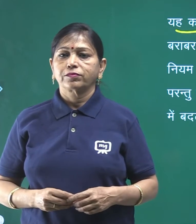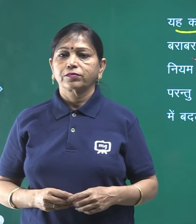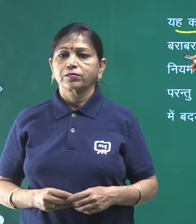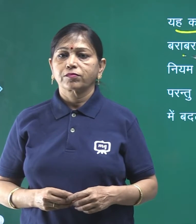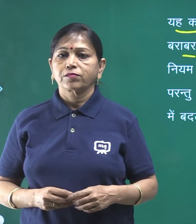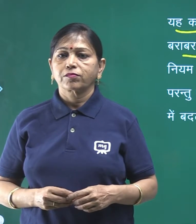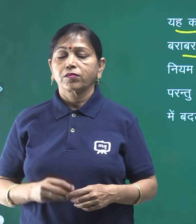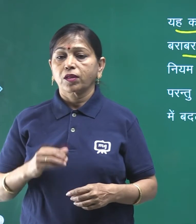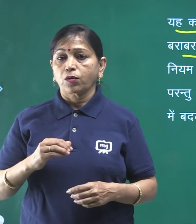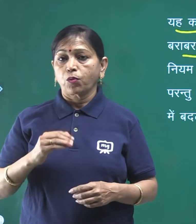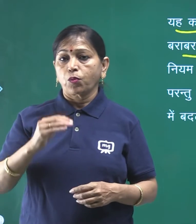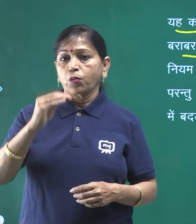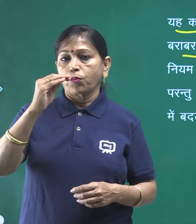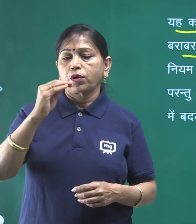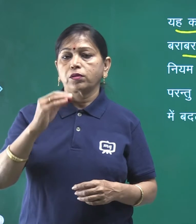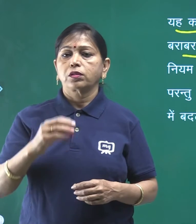वृद्धि के बराबर होती है।